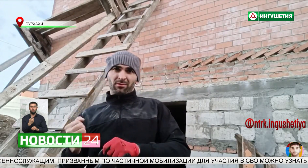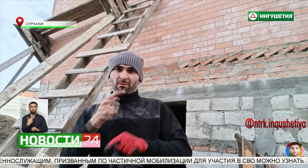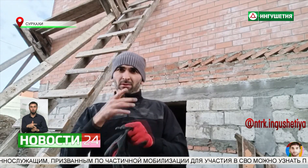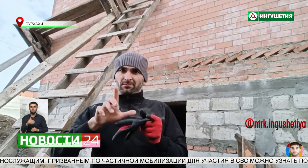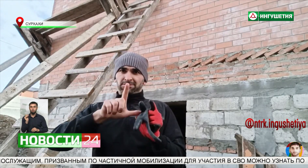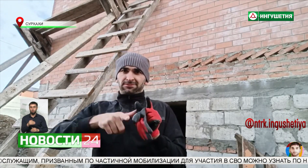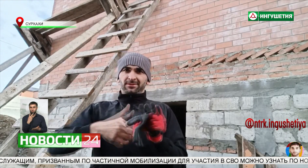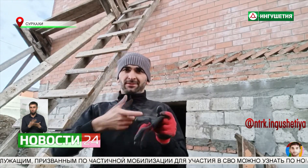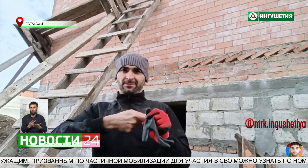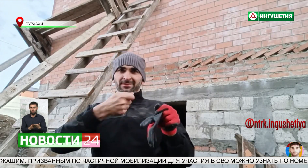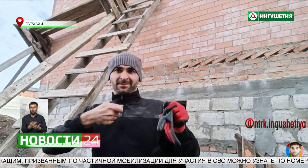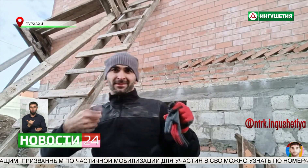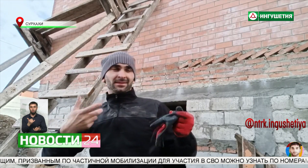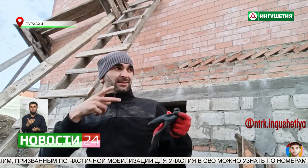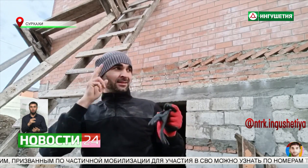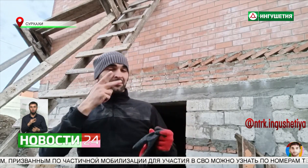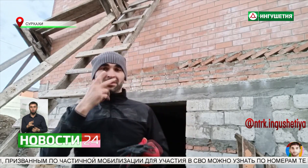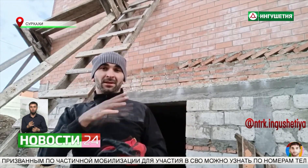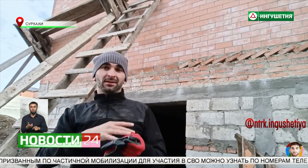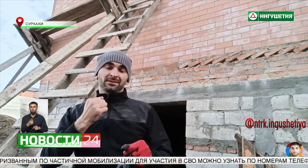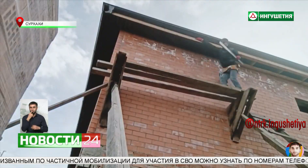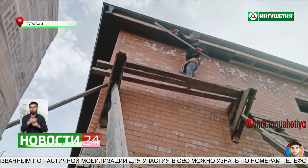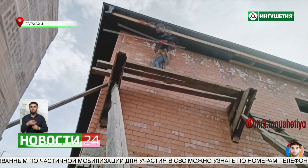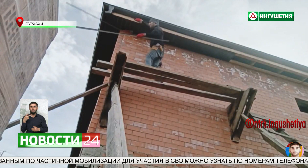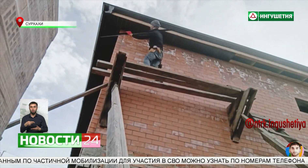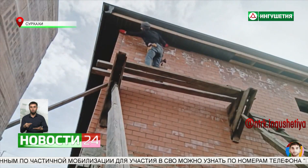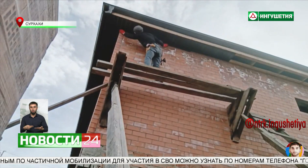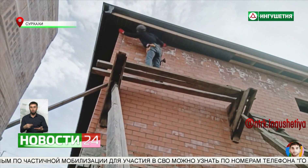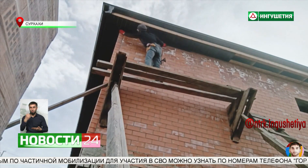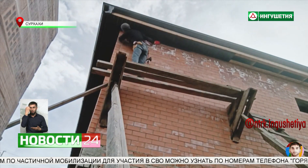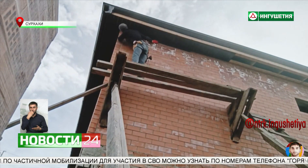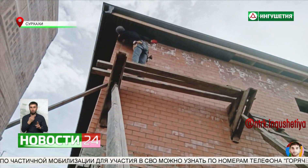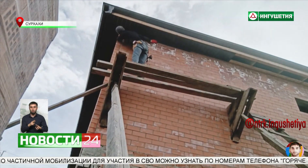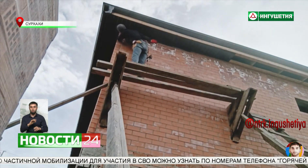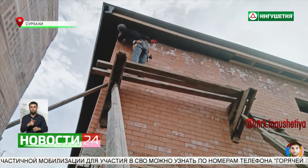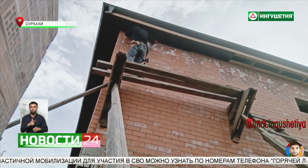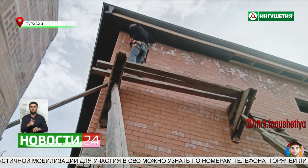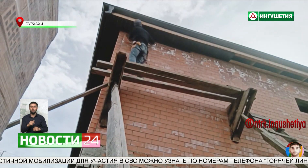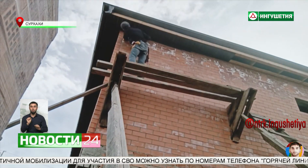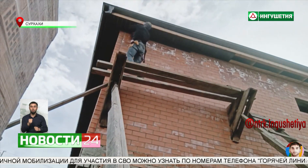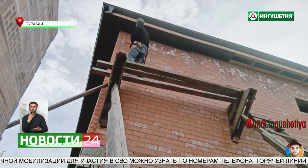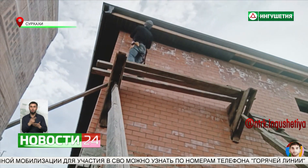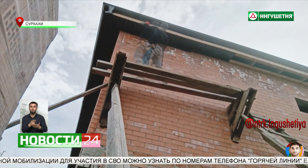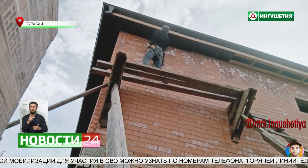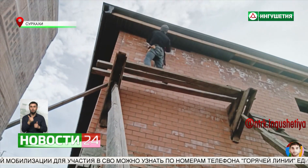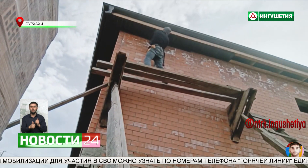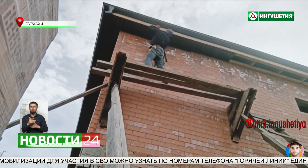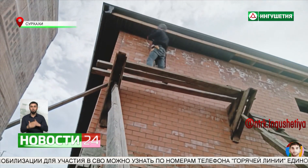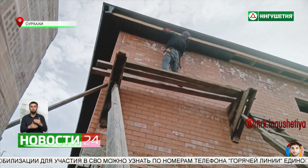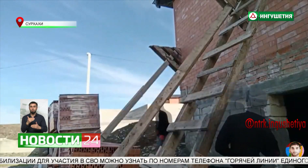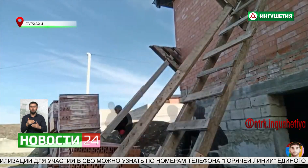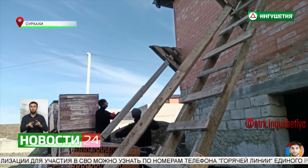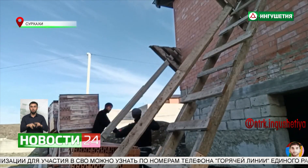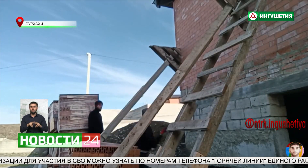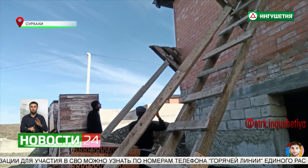тысяч просмотров. Сейчас на его канале около 2000 подписчиков. Благодаря этому блогеру юзеры могут наблюдать за каждым этапом